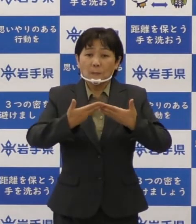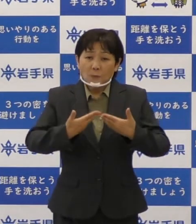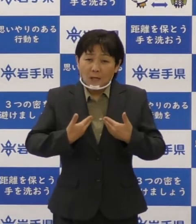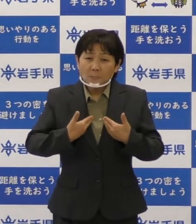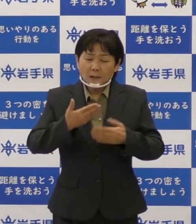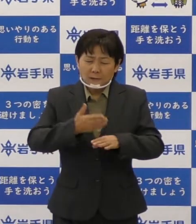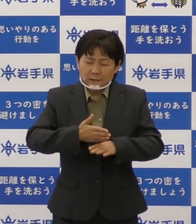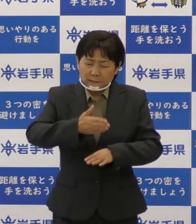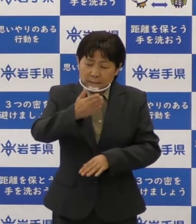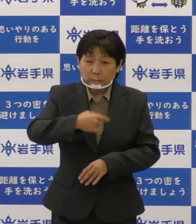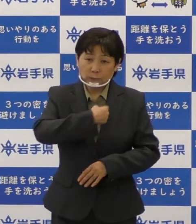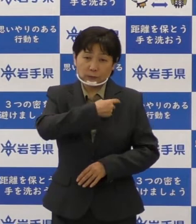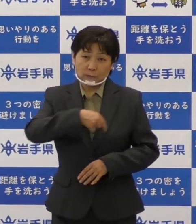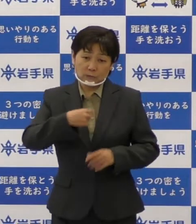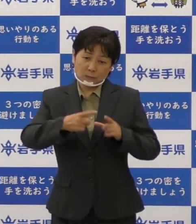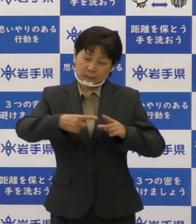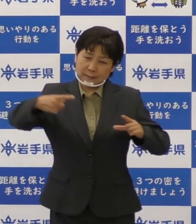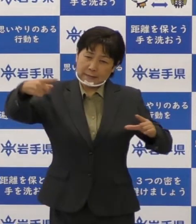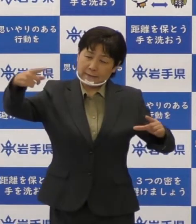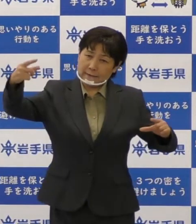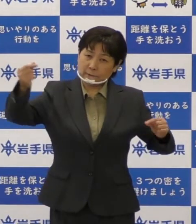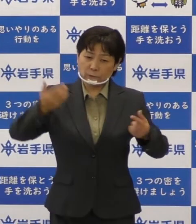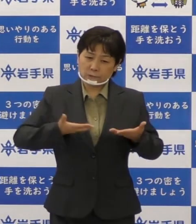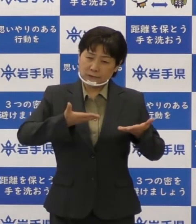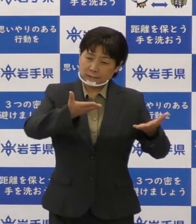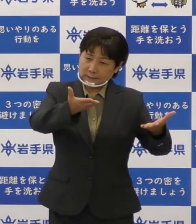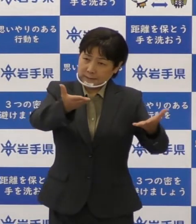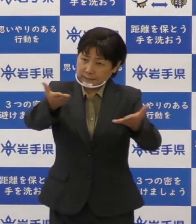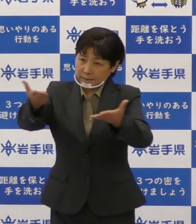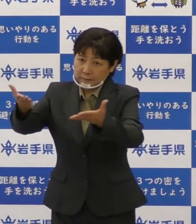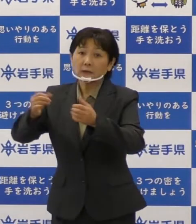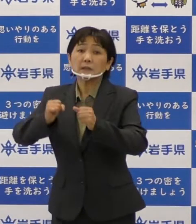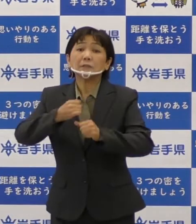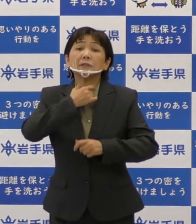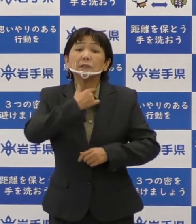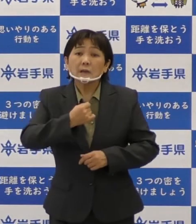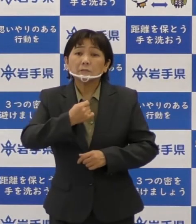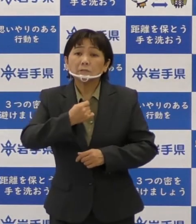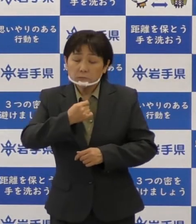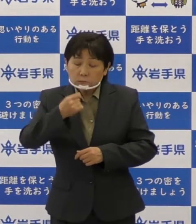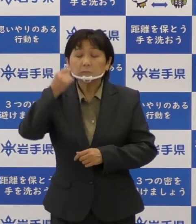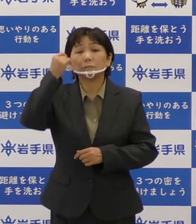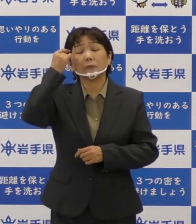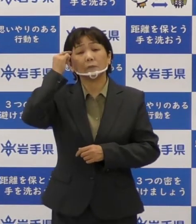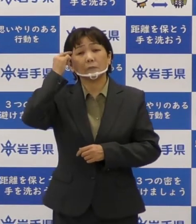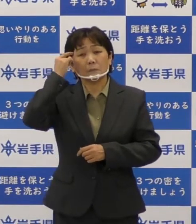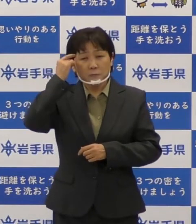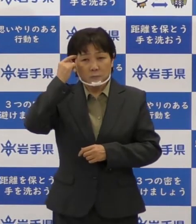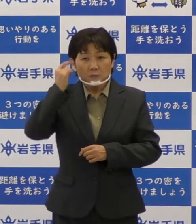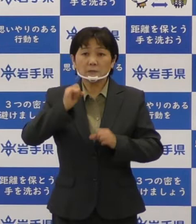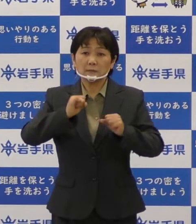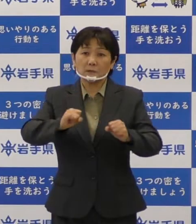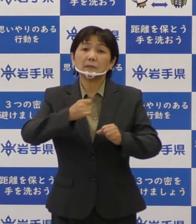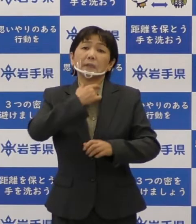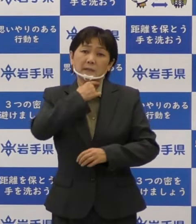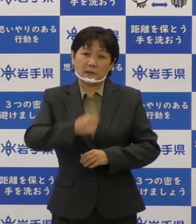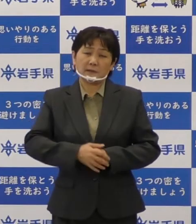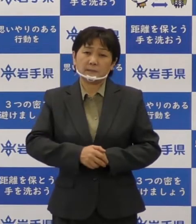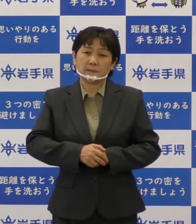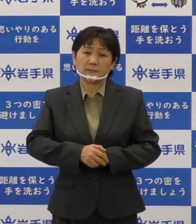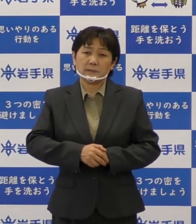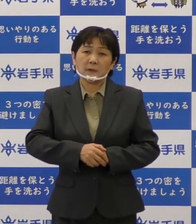こうという、まあ、そういうこともあって、行うようであります。そういうこの趣旨を伝え